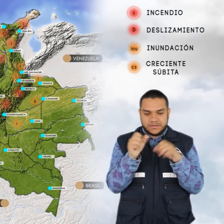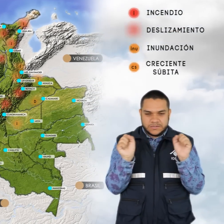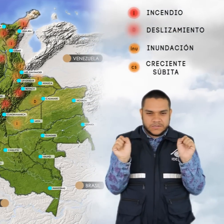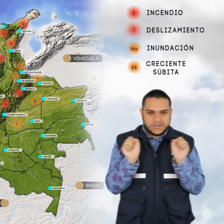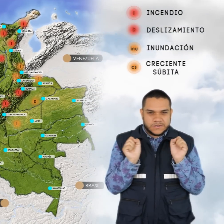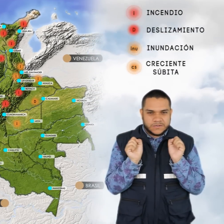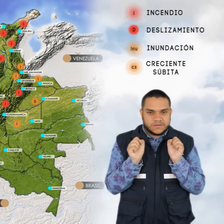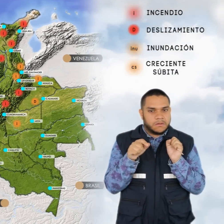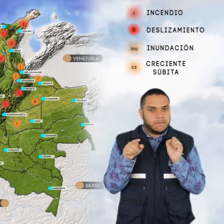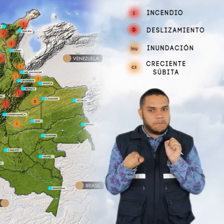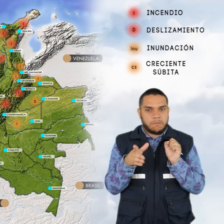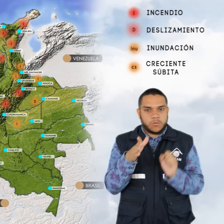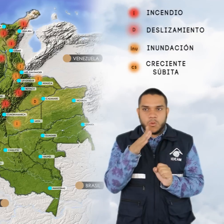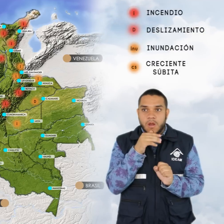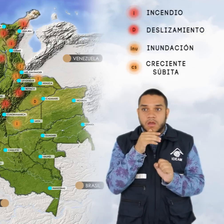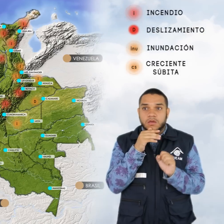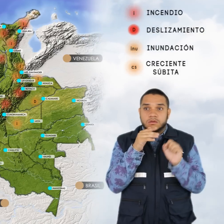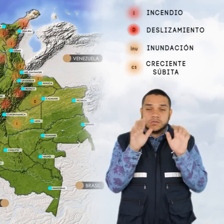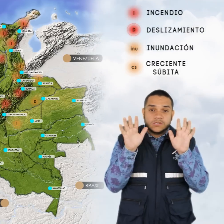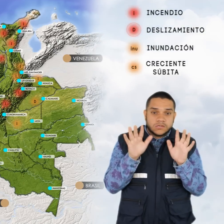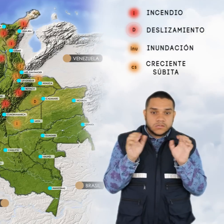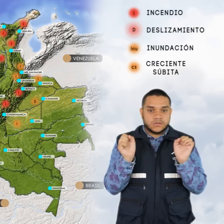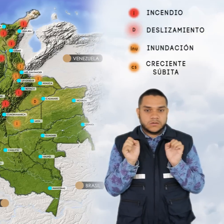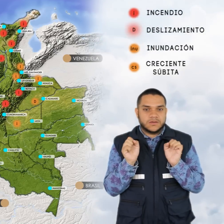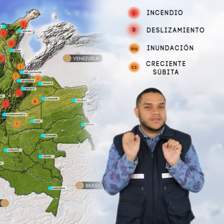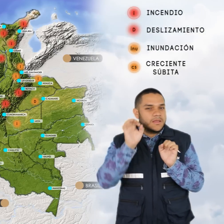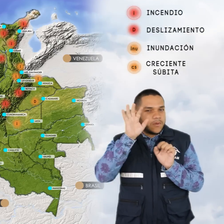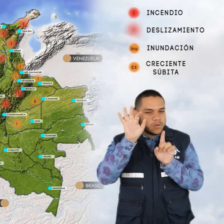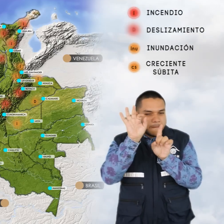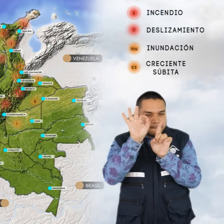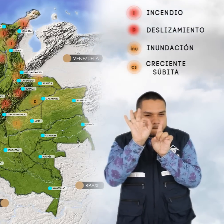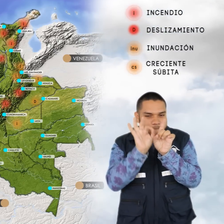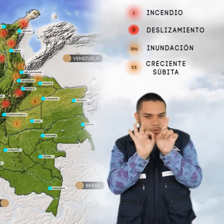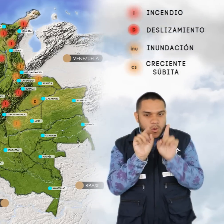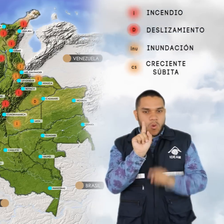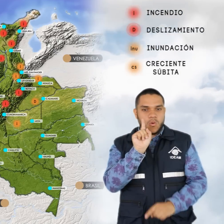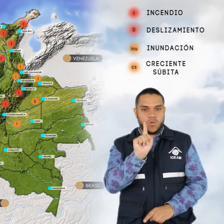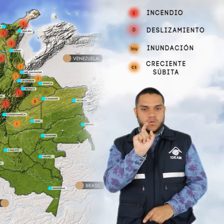condición no ha generado heladas y esas temperaturas pueden llegar hasta los 1ºC.